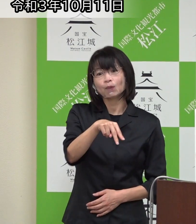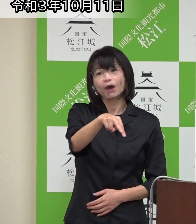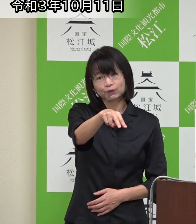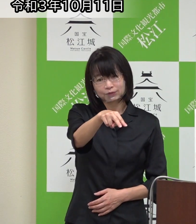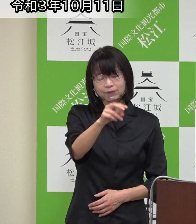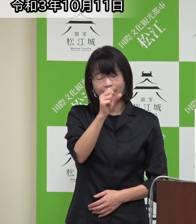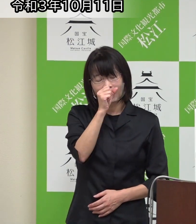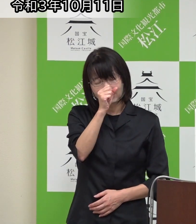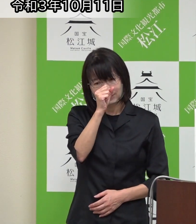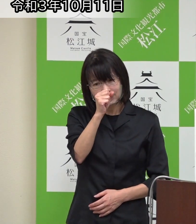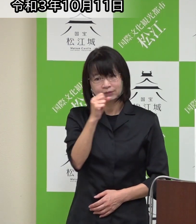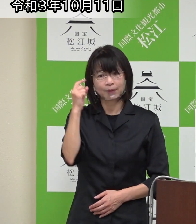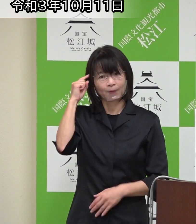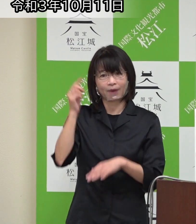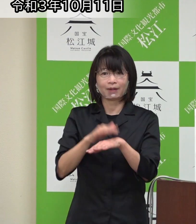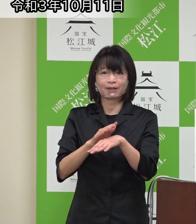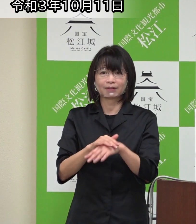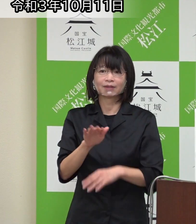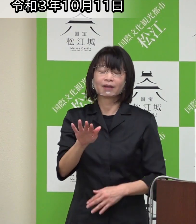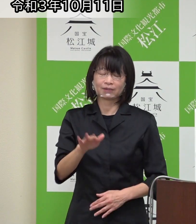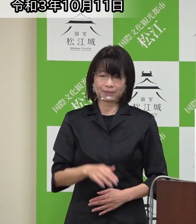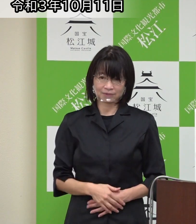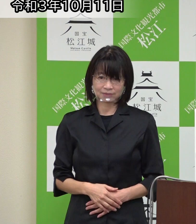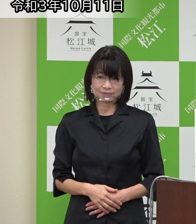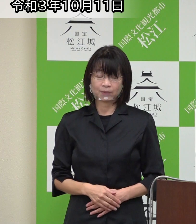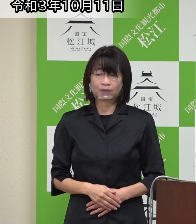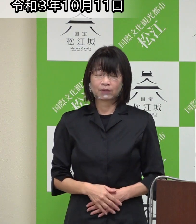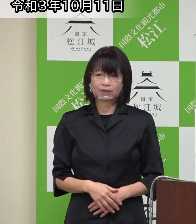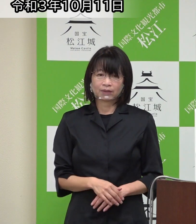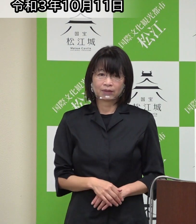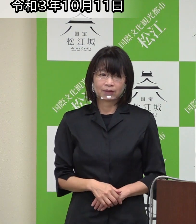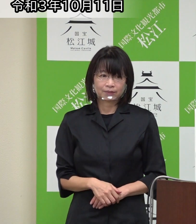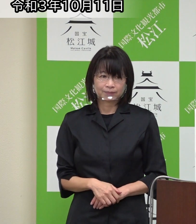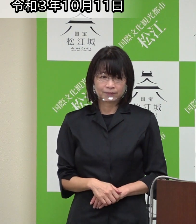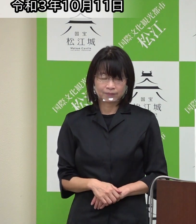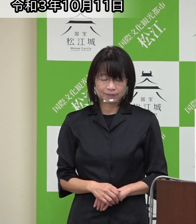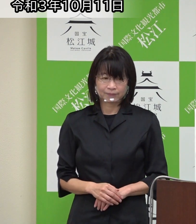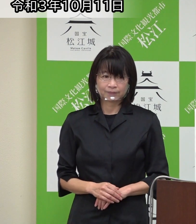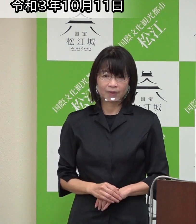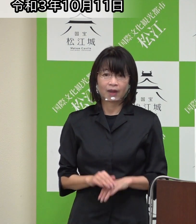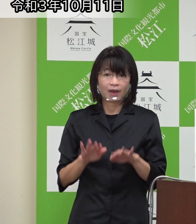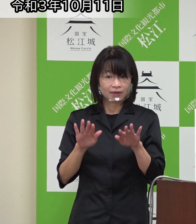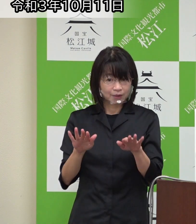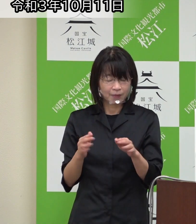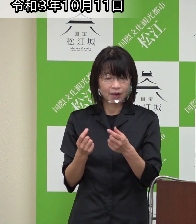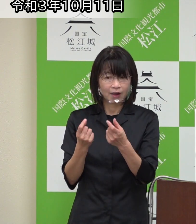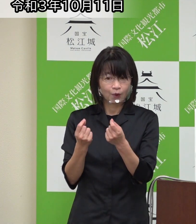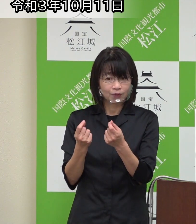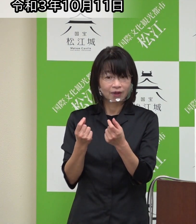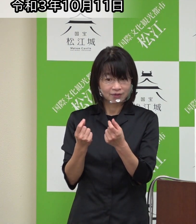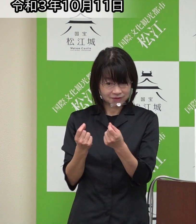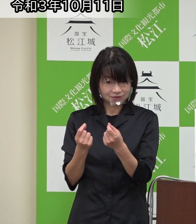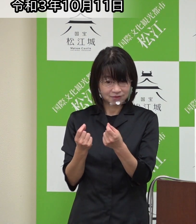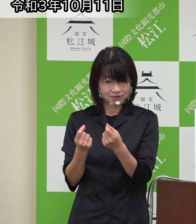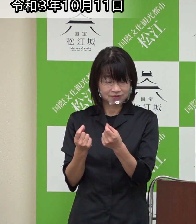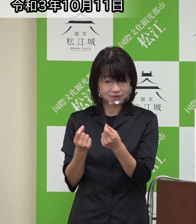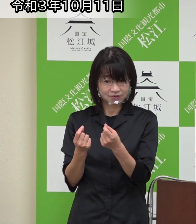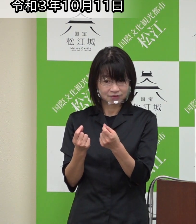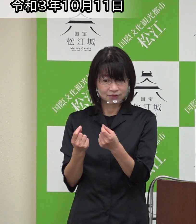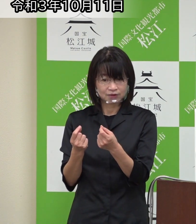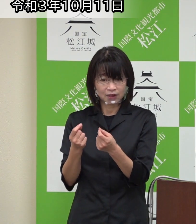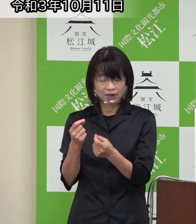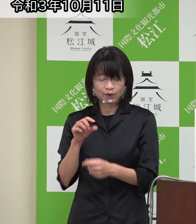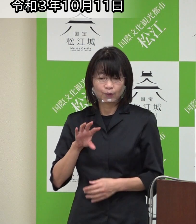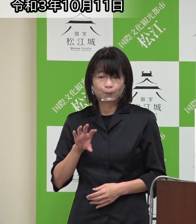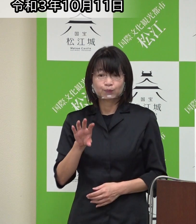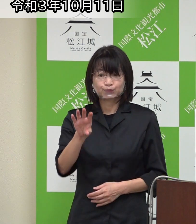論ではまだなくてですね、仮に一車線で、今と同じ、北側に一方通行でしてみたときに、空間がそう